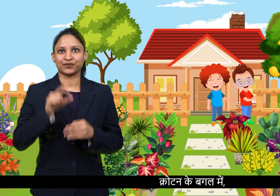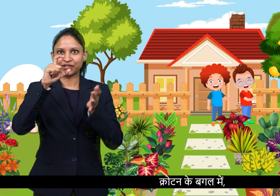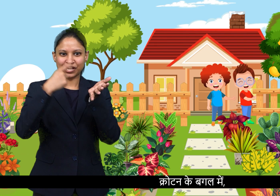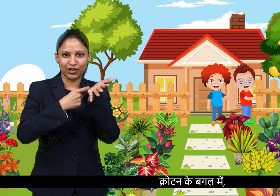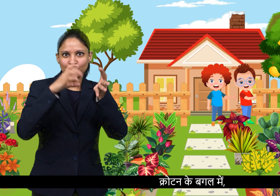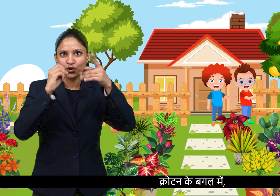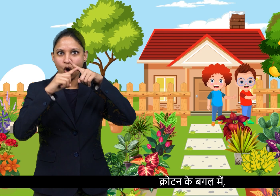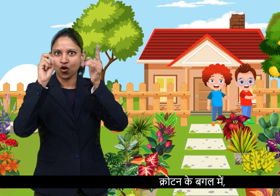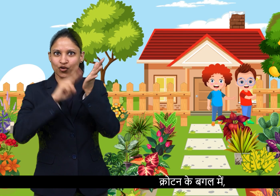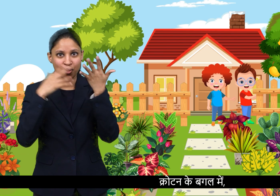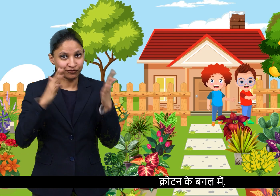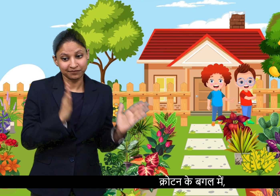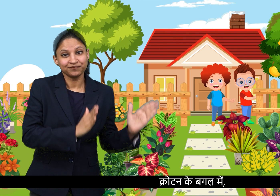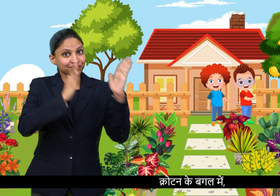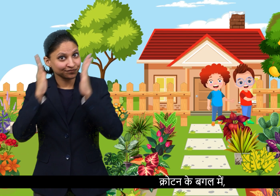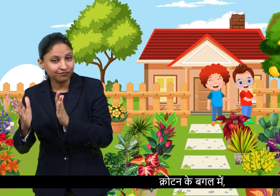क्रोटन के बगल में